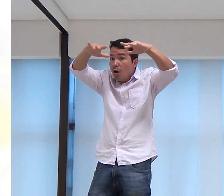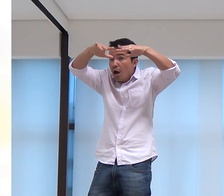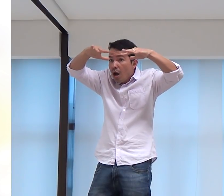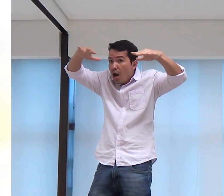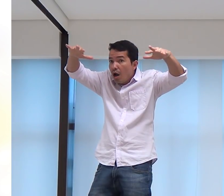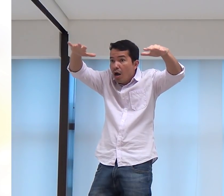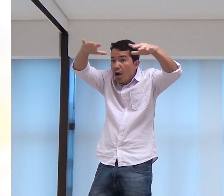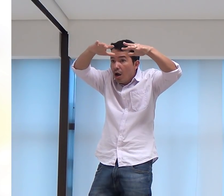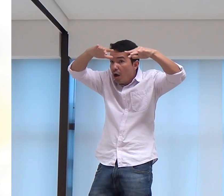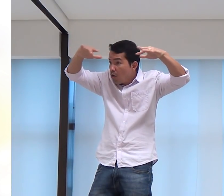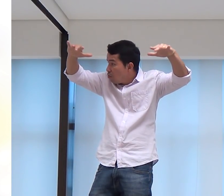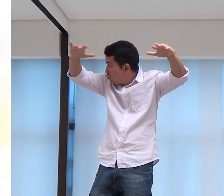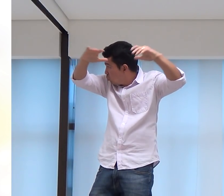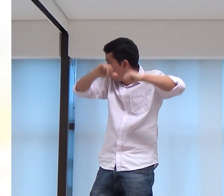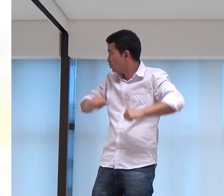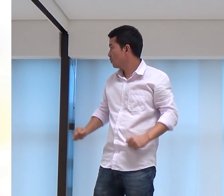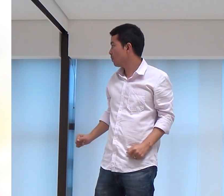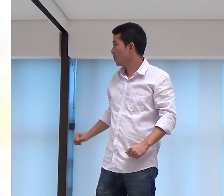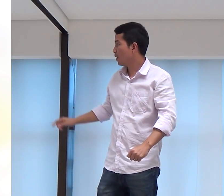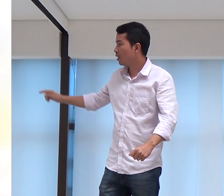Ou algo que pareça espiritual.